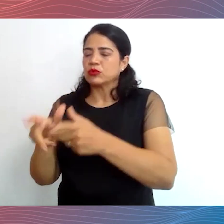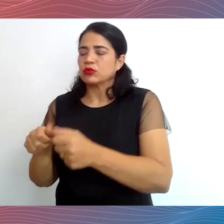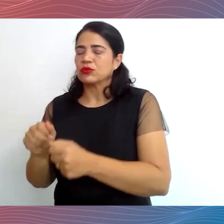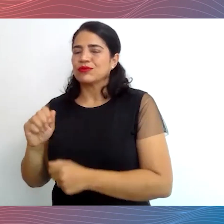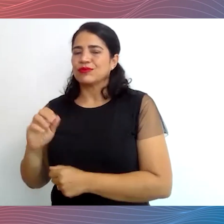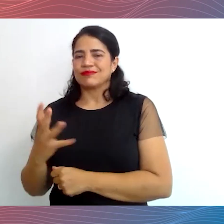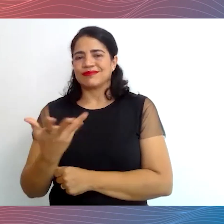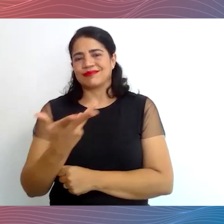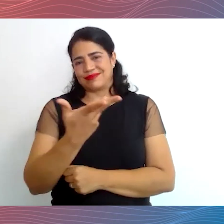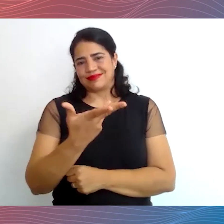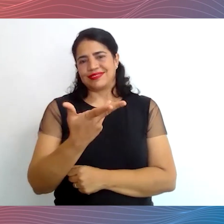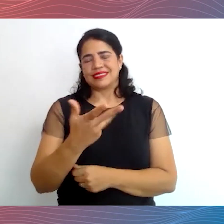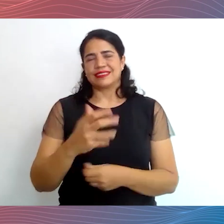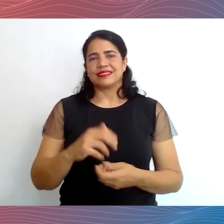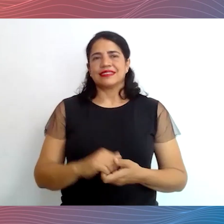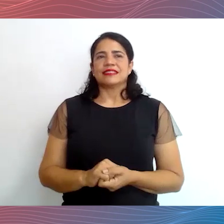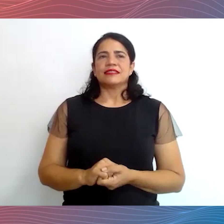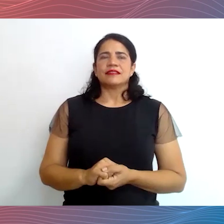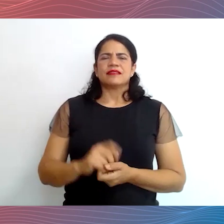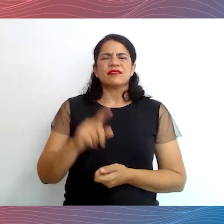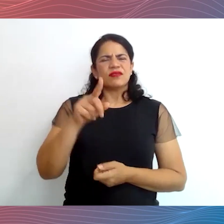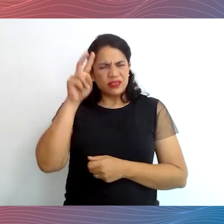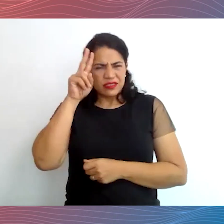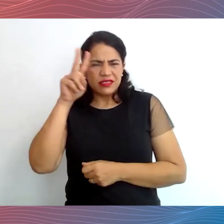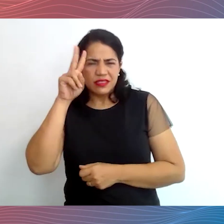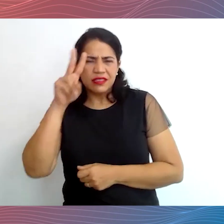Vocês se lembram como é que Deus criou esse universo?